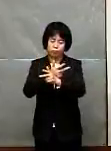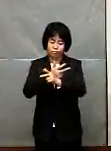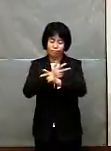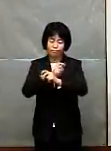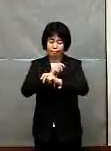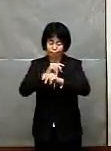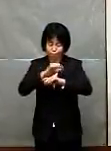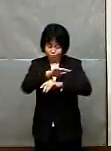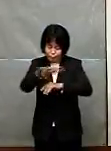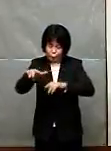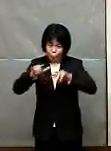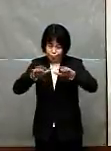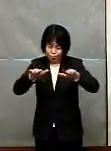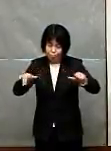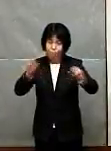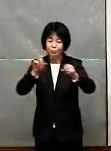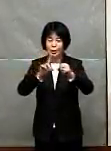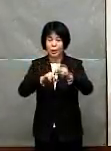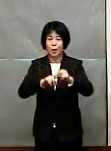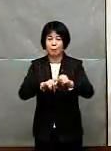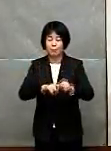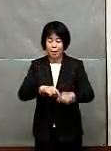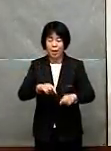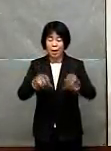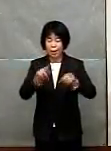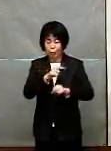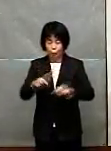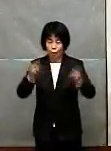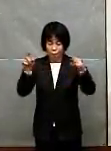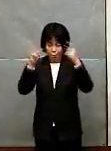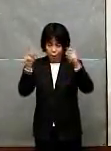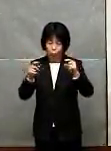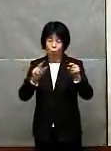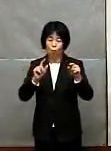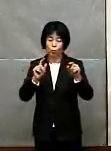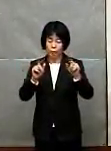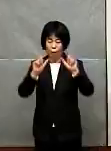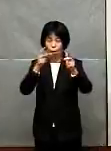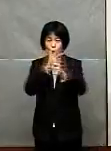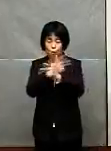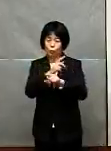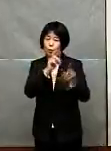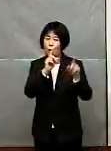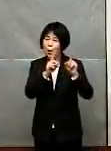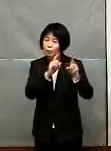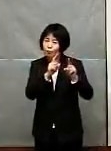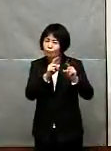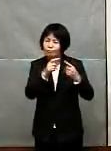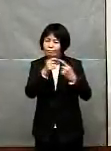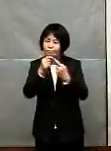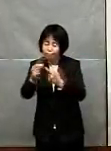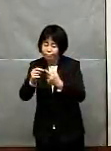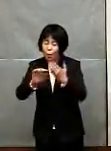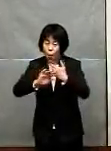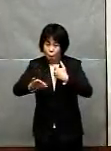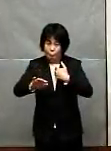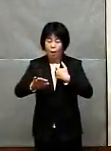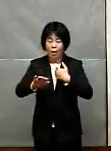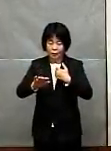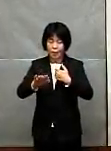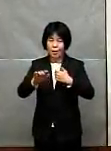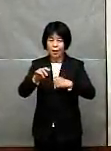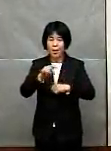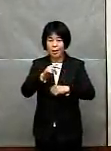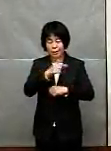広く波及させるため、各種イベントに東北の祭りなどを取り入れることや、大会の施設